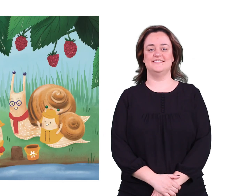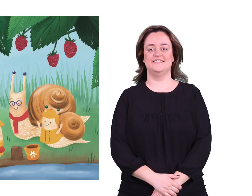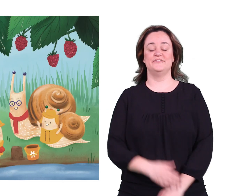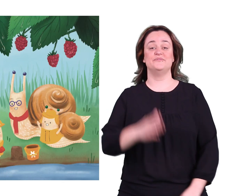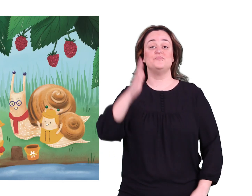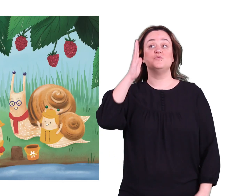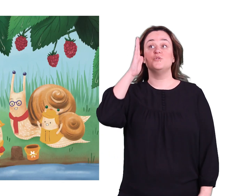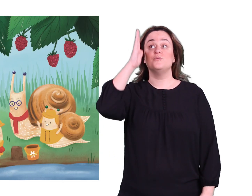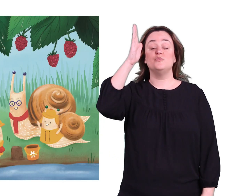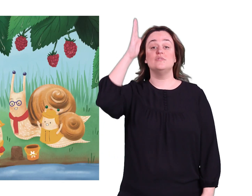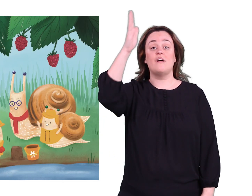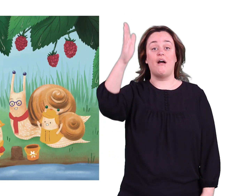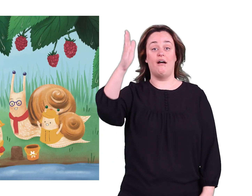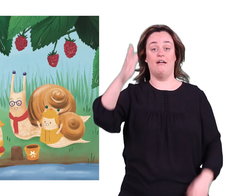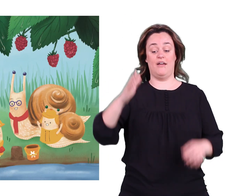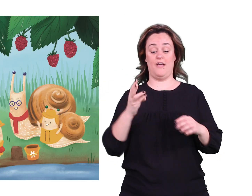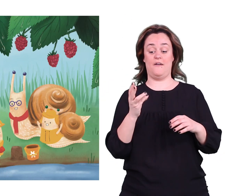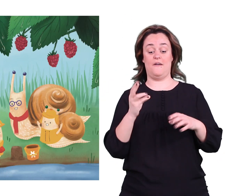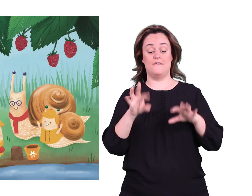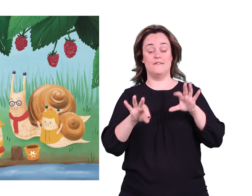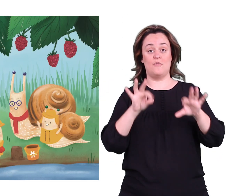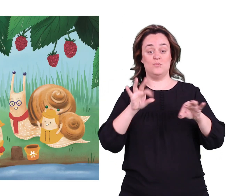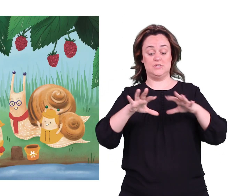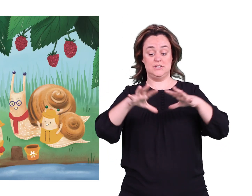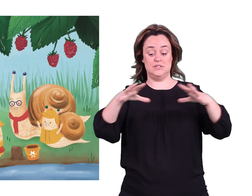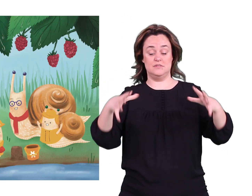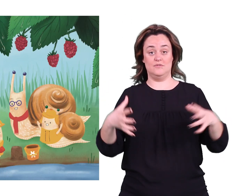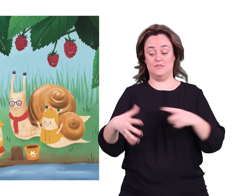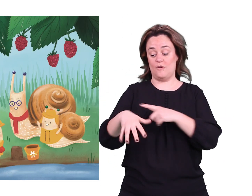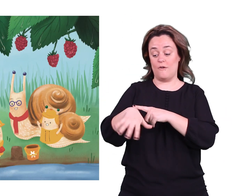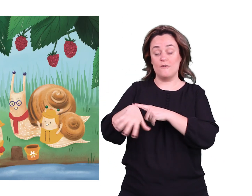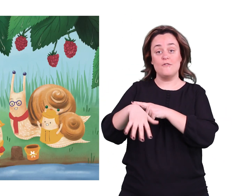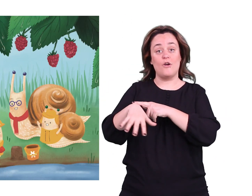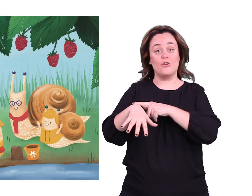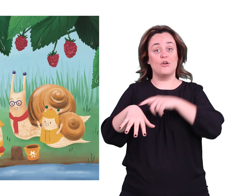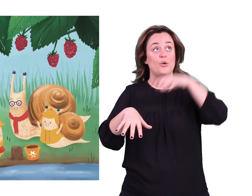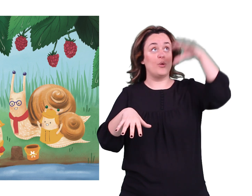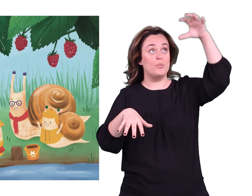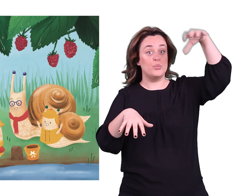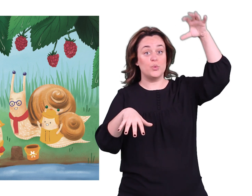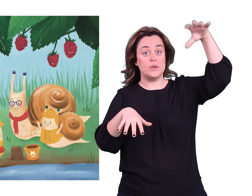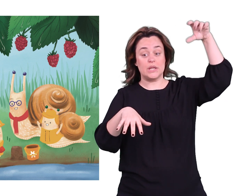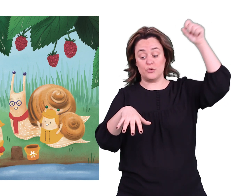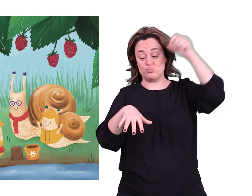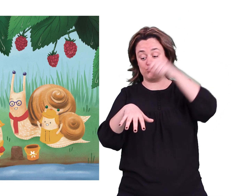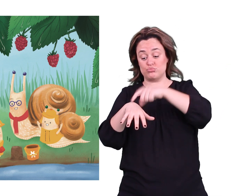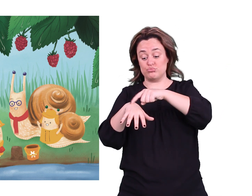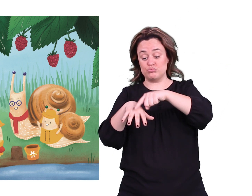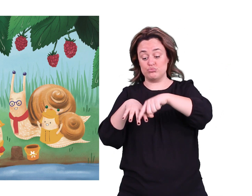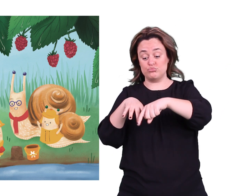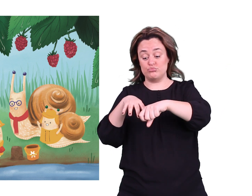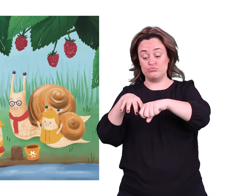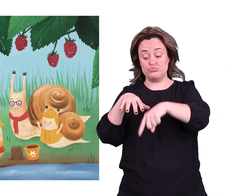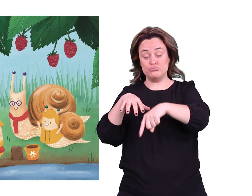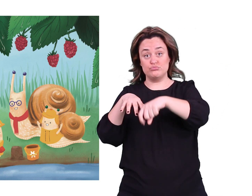Au bout d'un moment, plus aucune goutte ne tombe des feuilles du